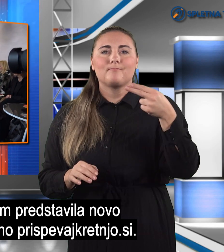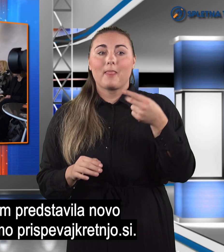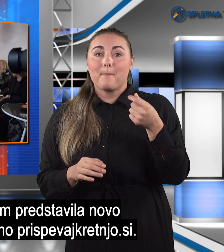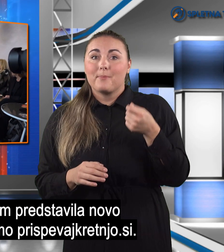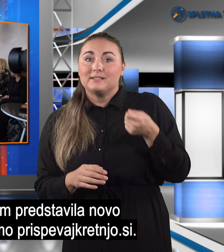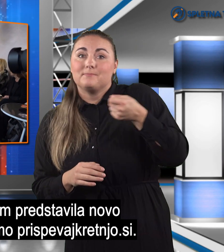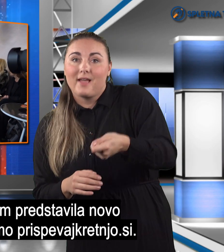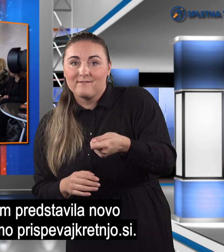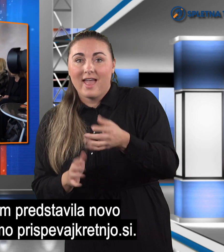prispevajkretnjo.si.